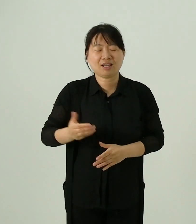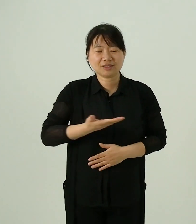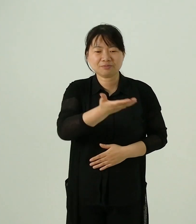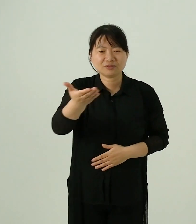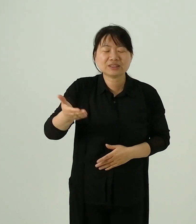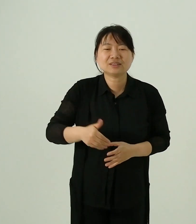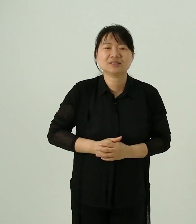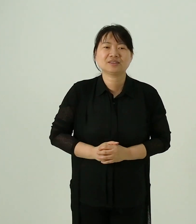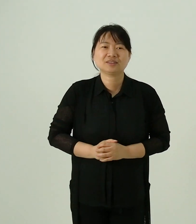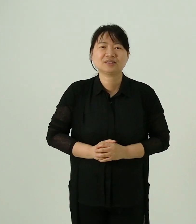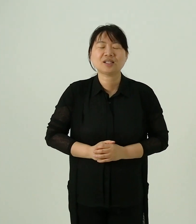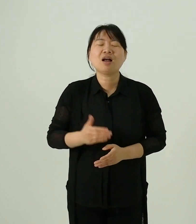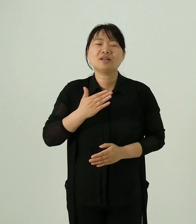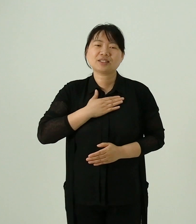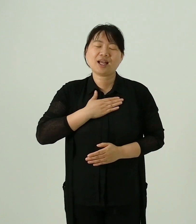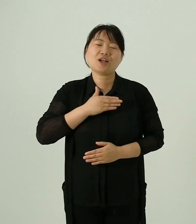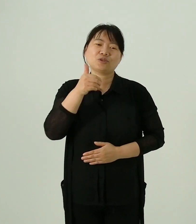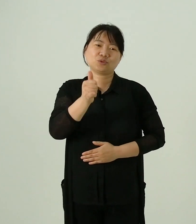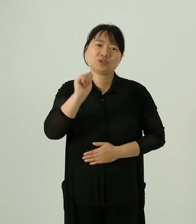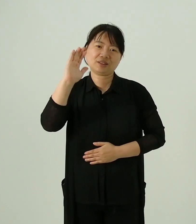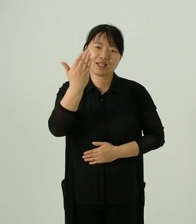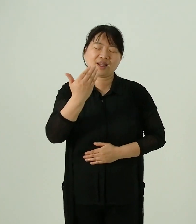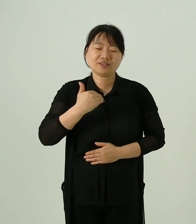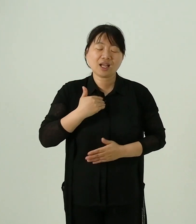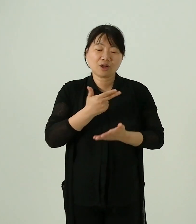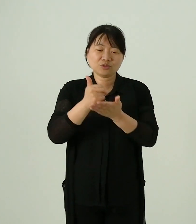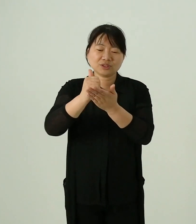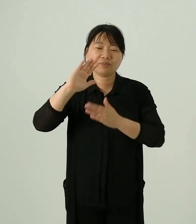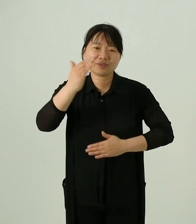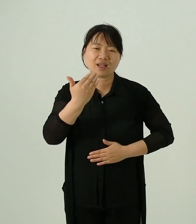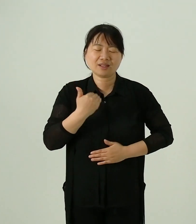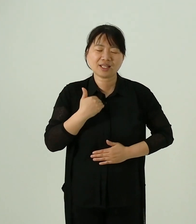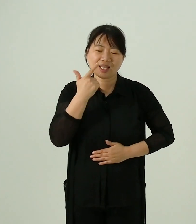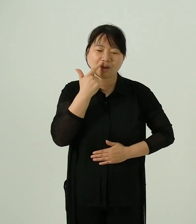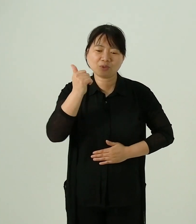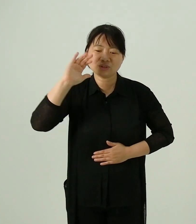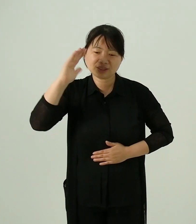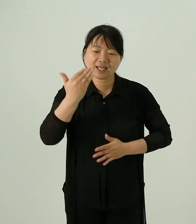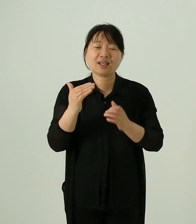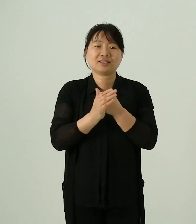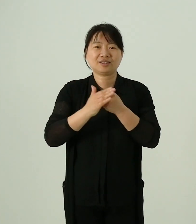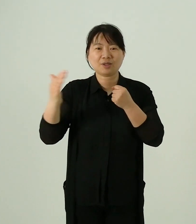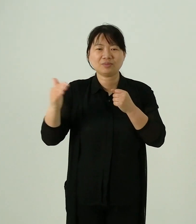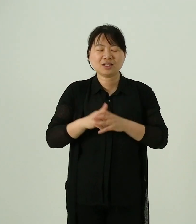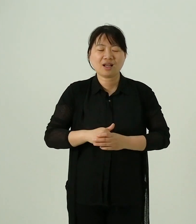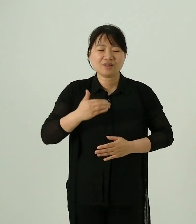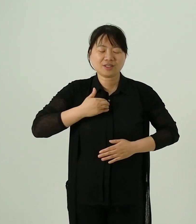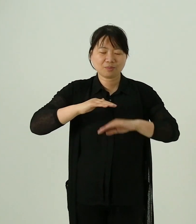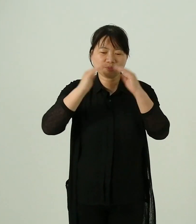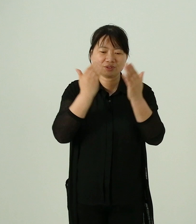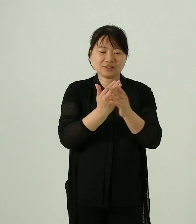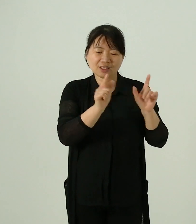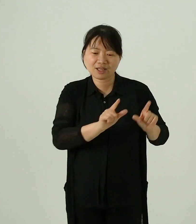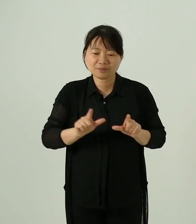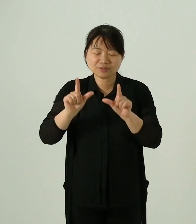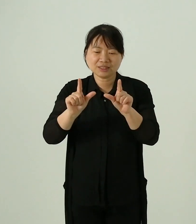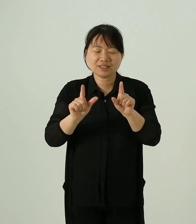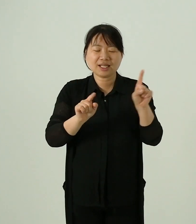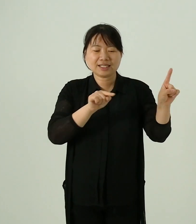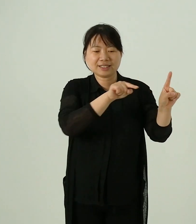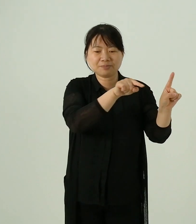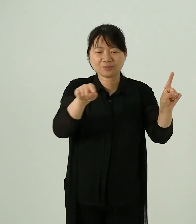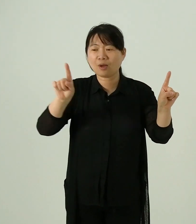그분이 나의 주인이시고 나의 주님이시고 나의 아버지시기 때문에 내 모든 삶을 1서부터